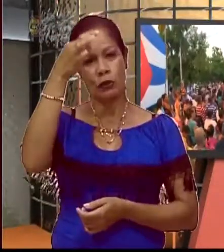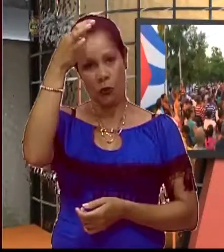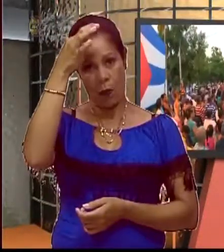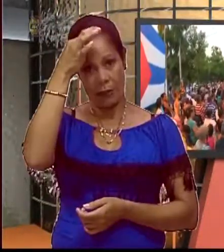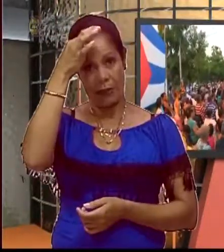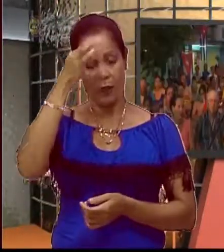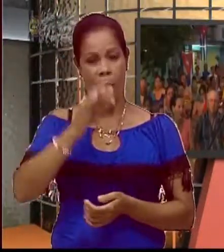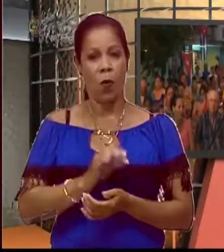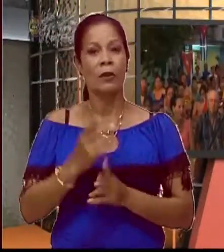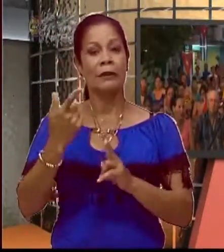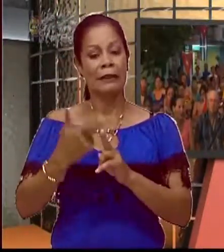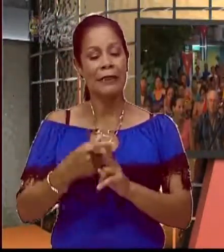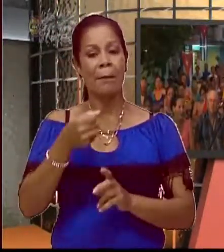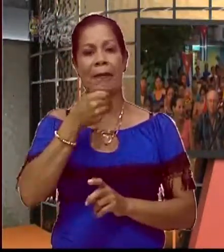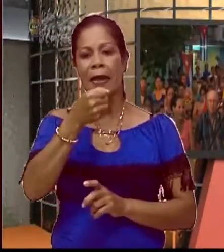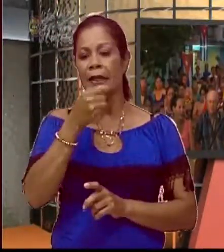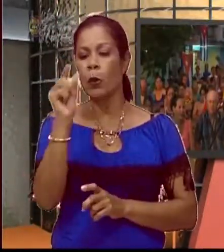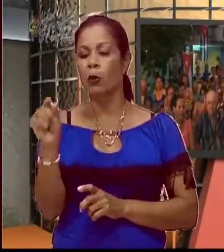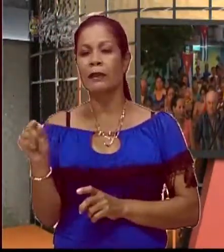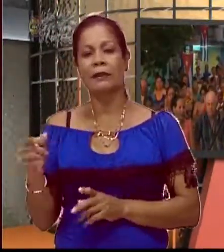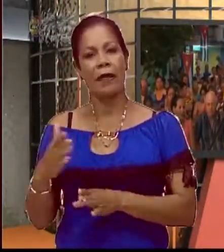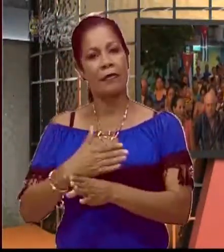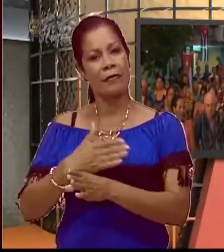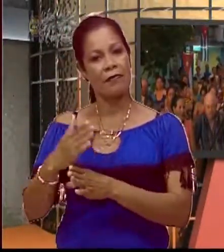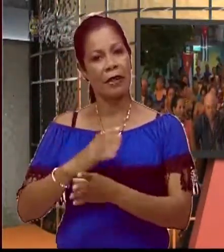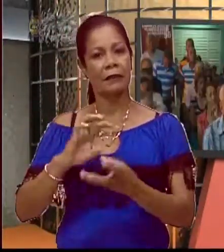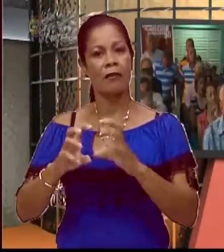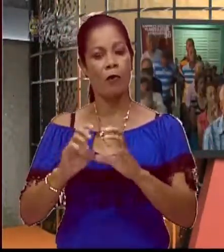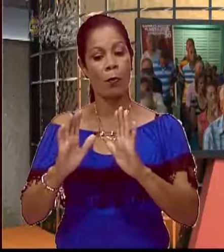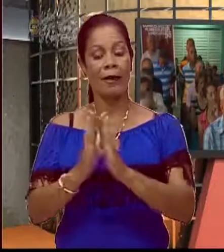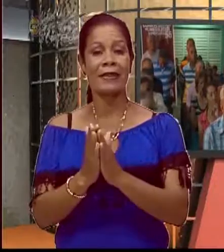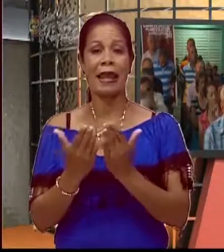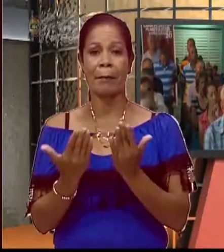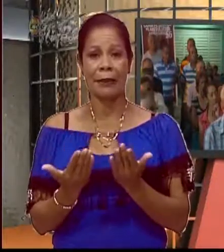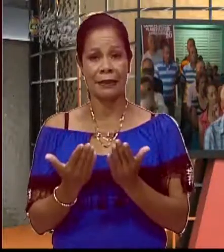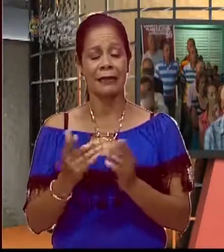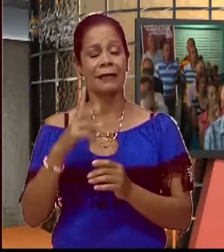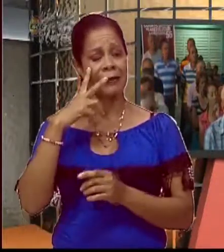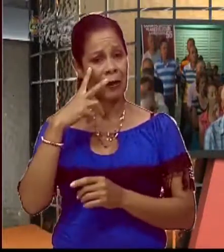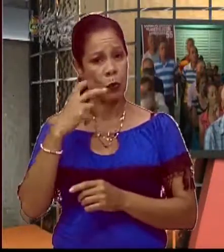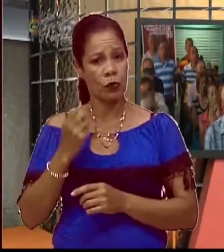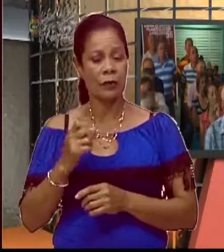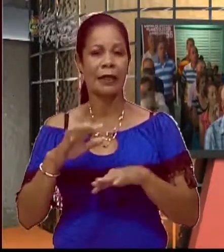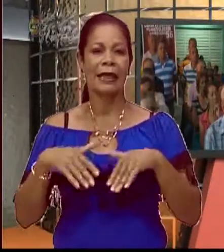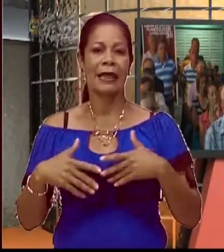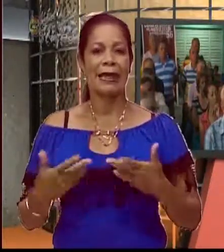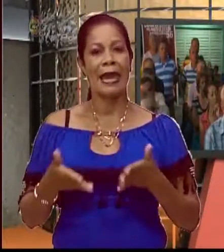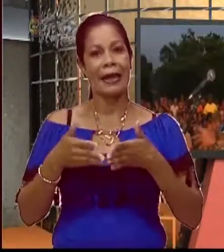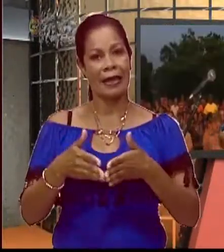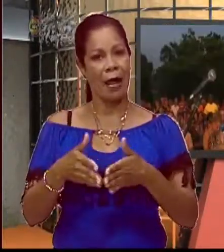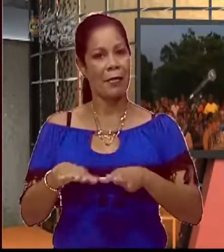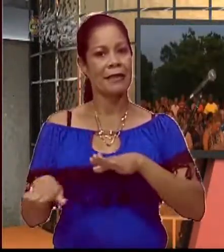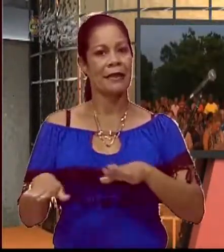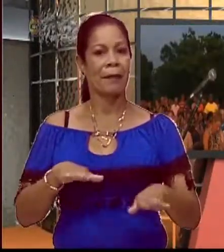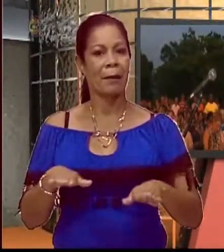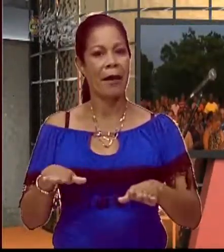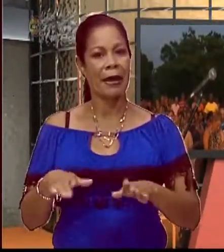y periodistas de los diferentes medios de prensa, se dio a conocer que Granma se prepara para iniciar el proceso de rendición